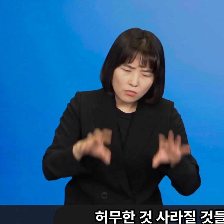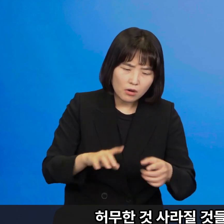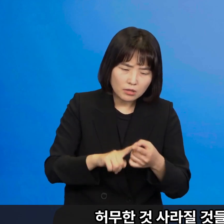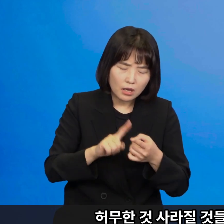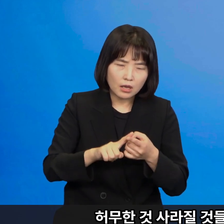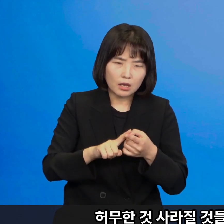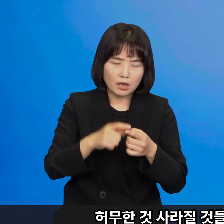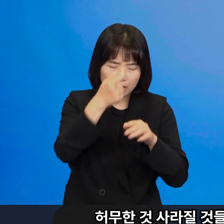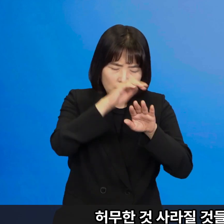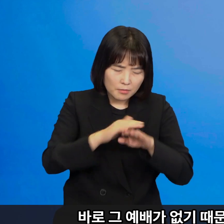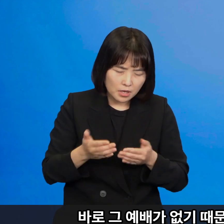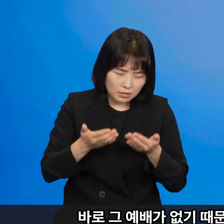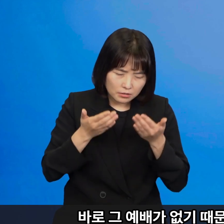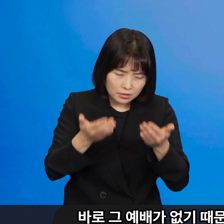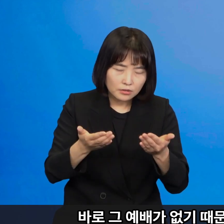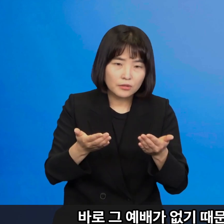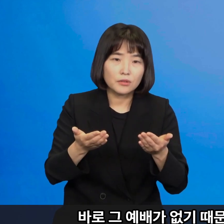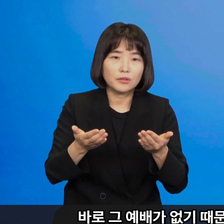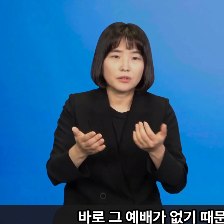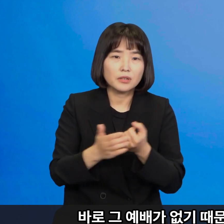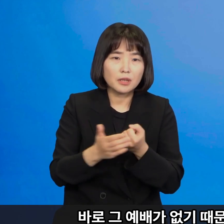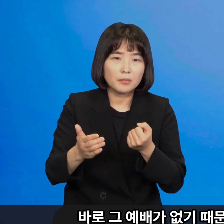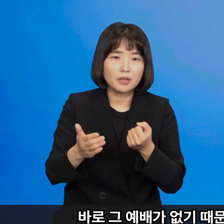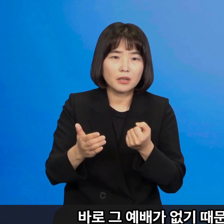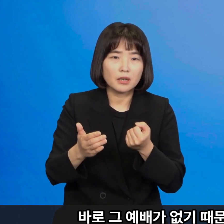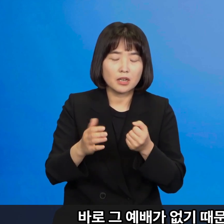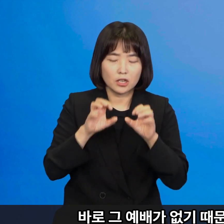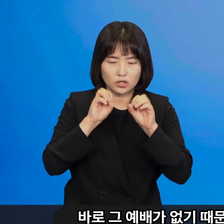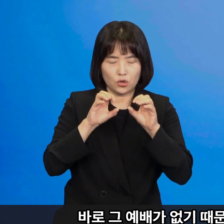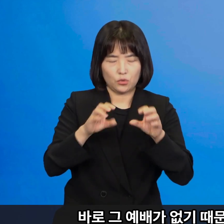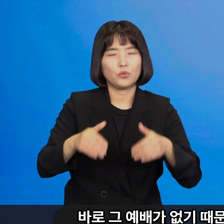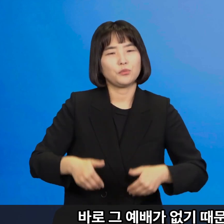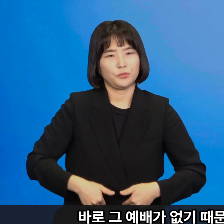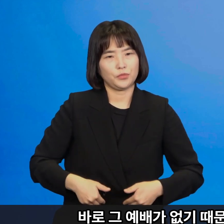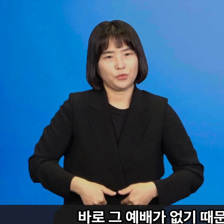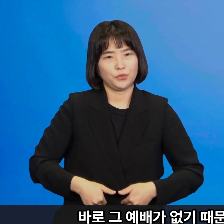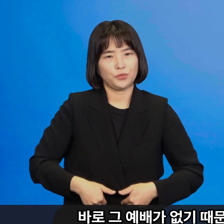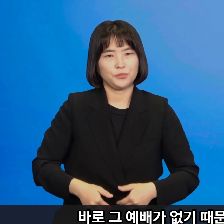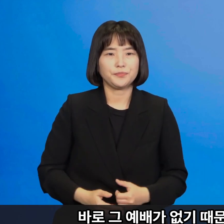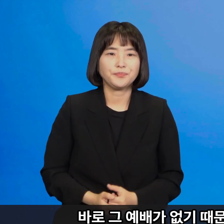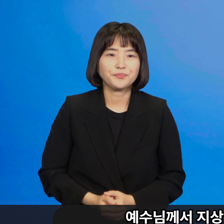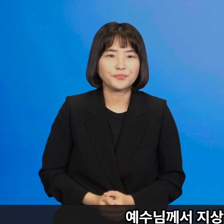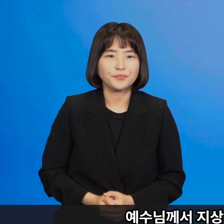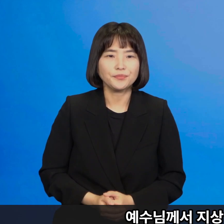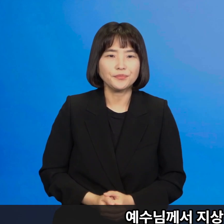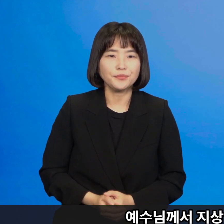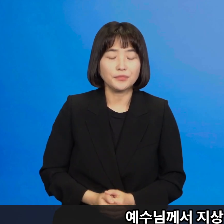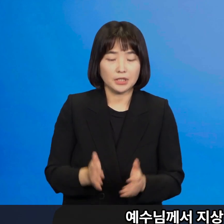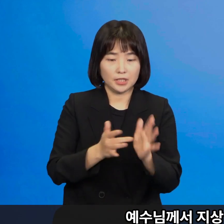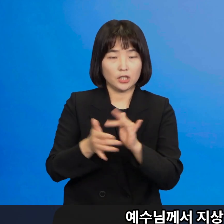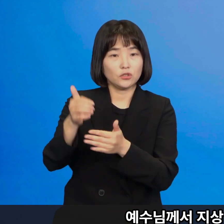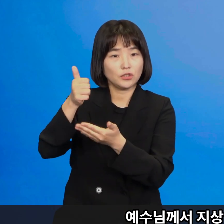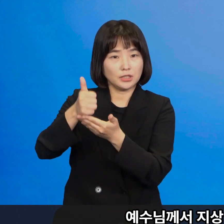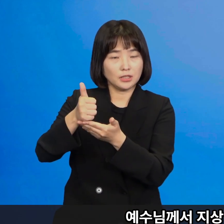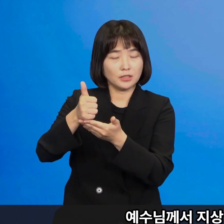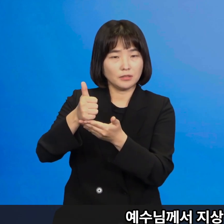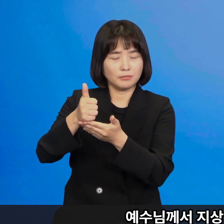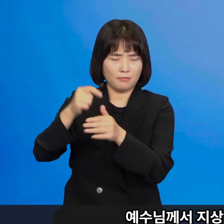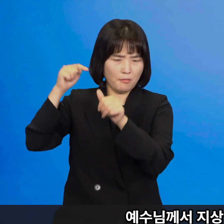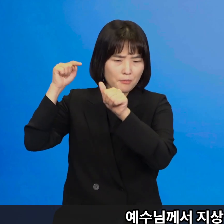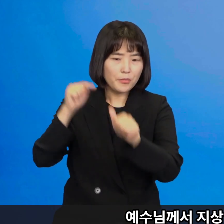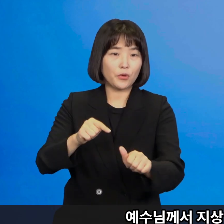숭배하고 예배하기에 바로 그 예배가 없기 때문에 선교가 존재하는 것이죠. 예수님께서 지상